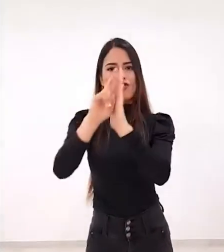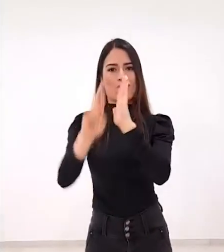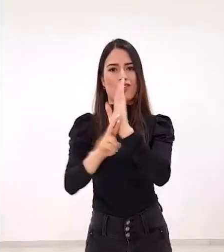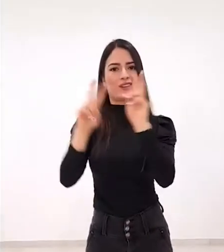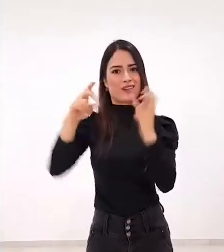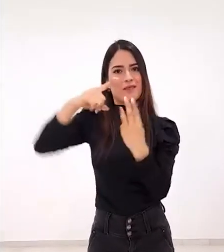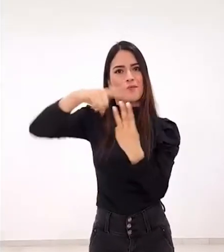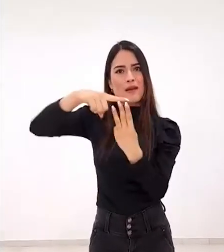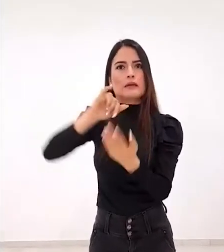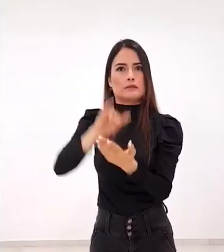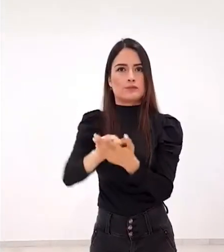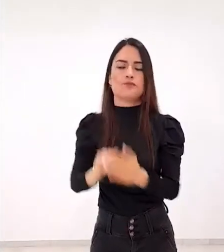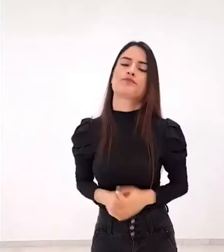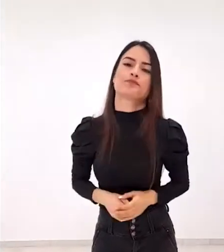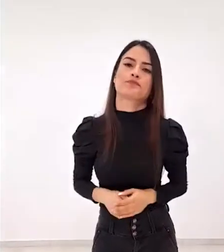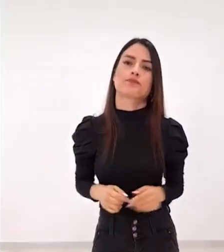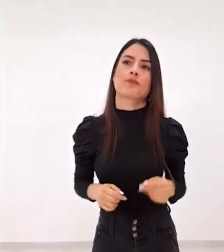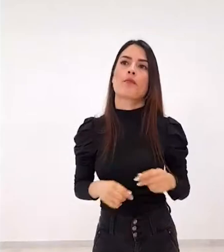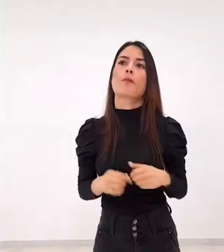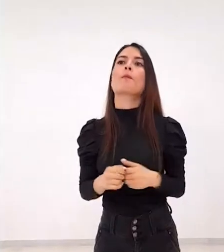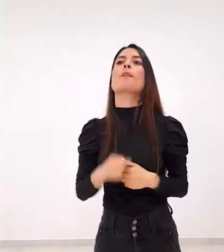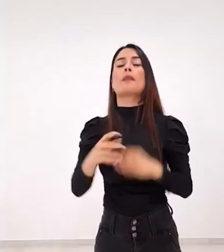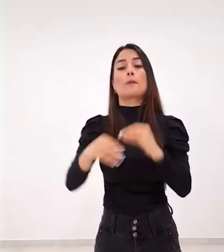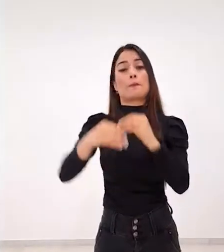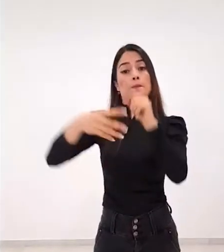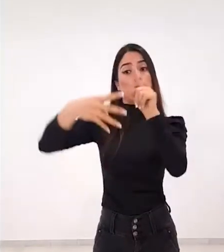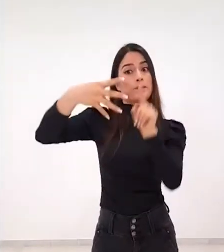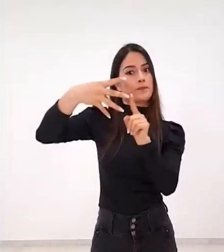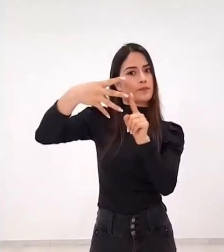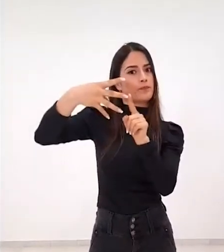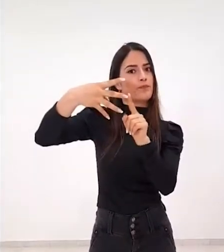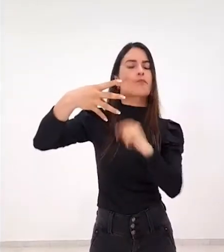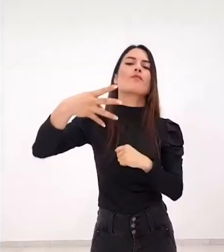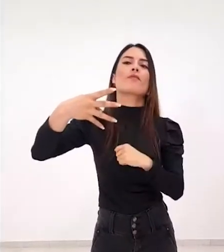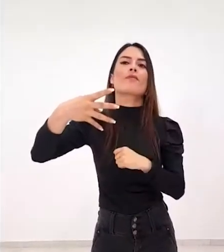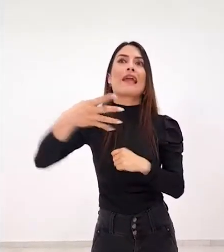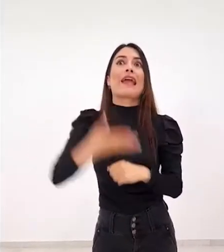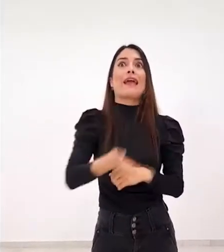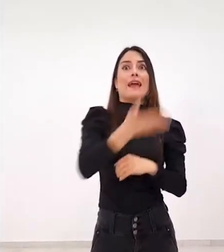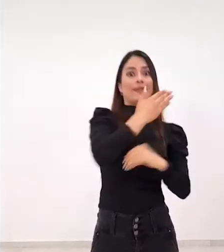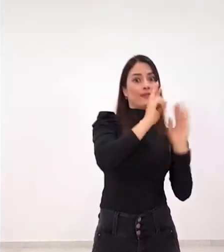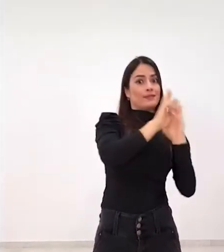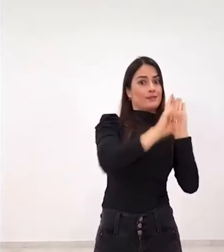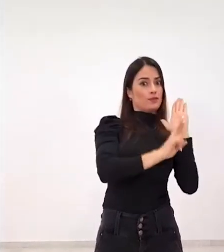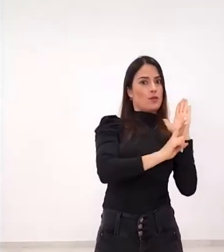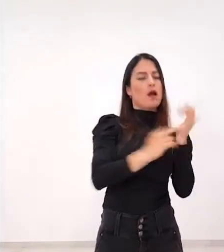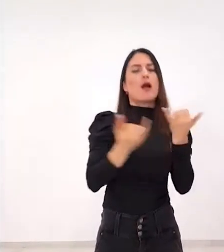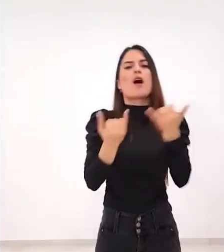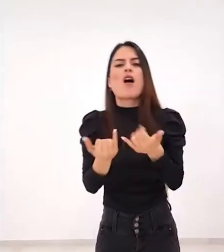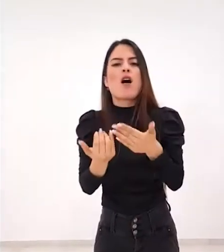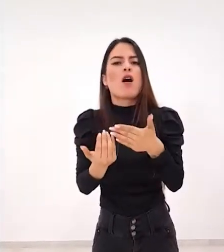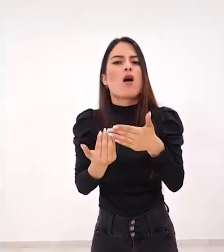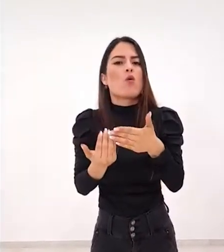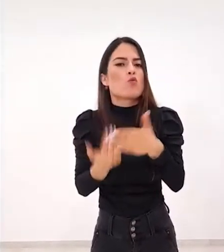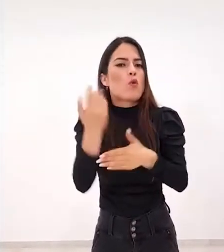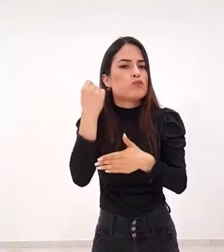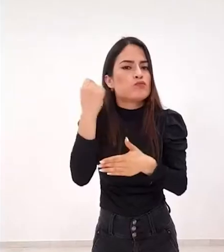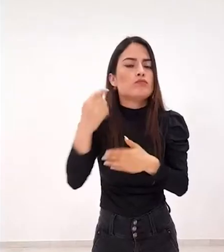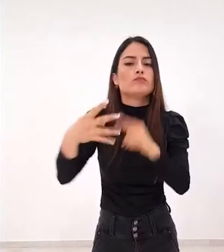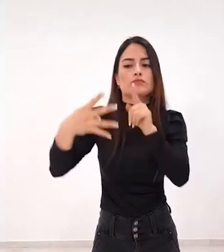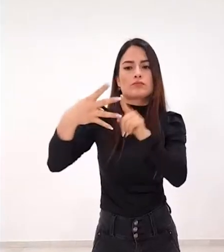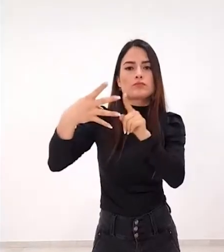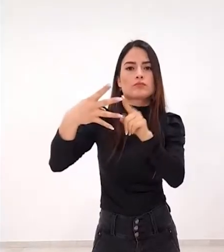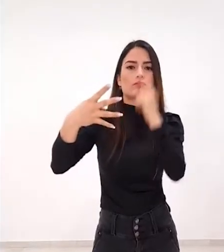en segundo lugar también a diferencia del modelo anterior pueden producir sin